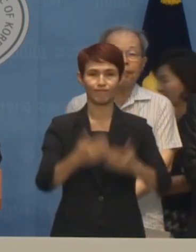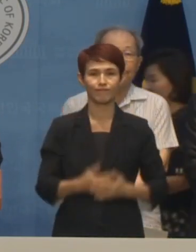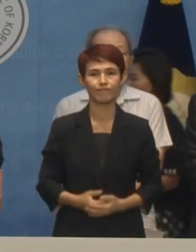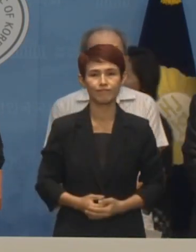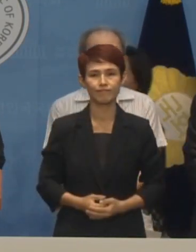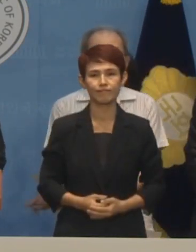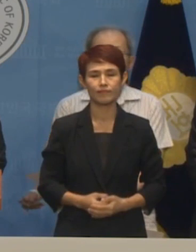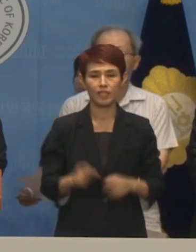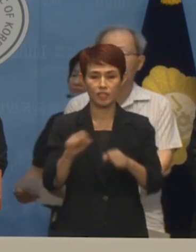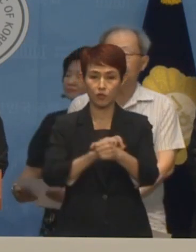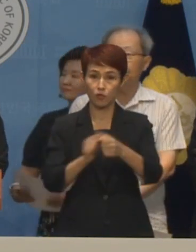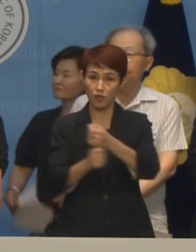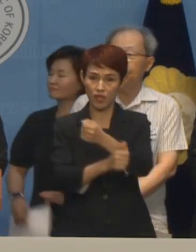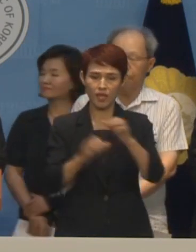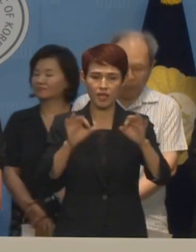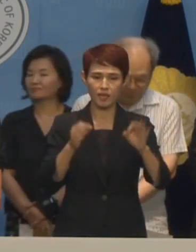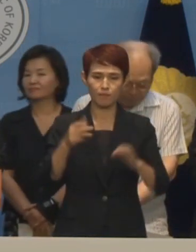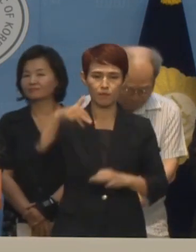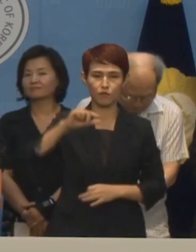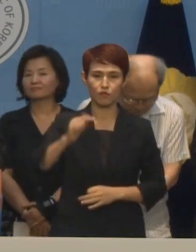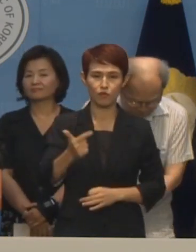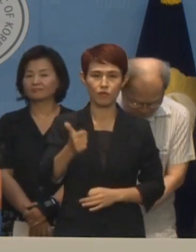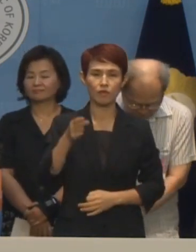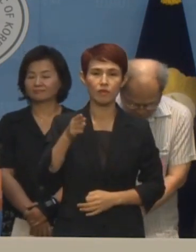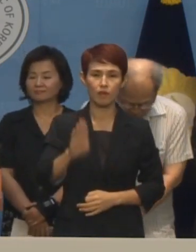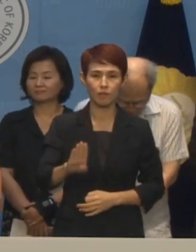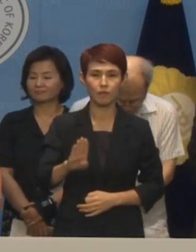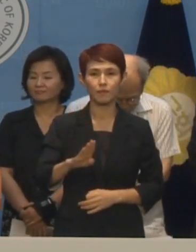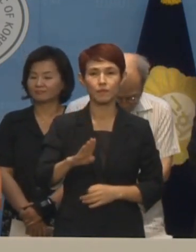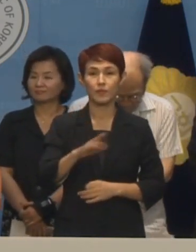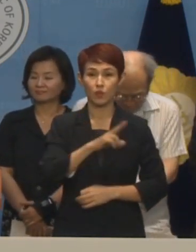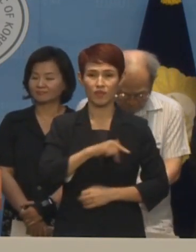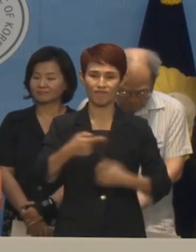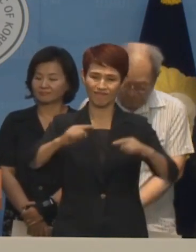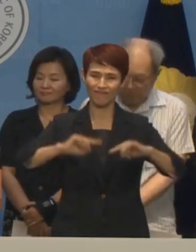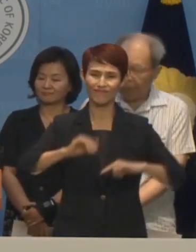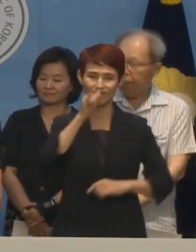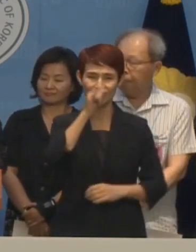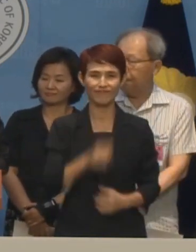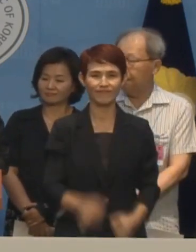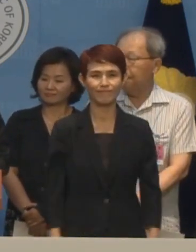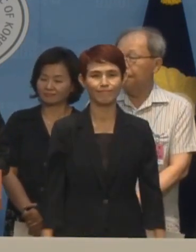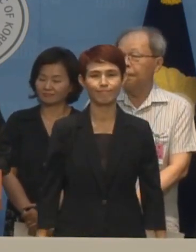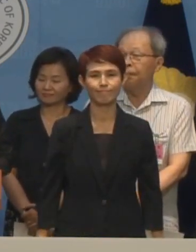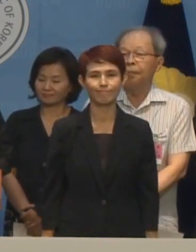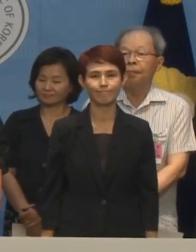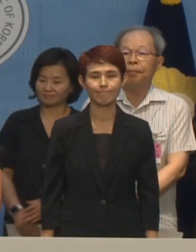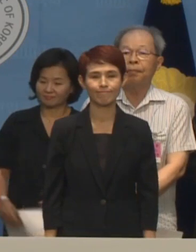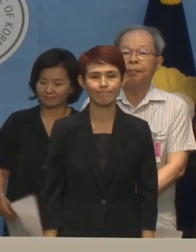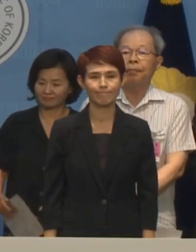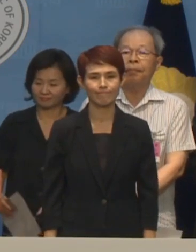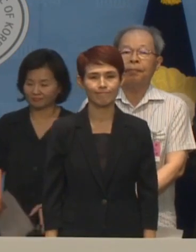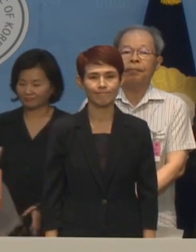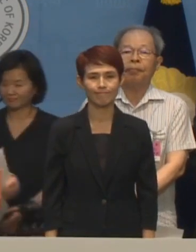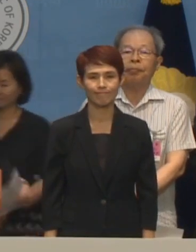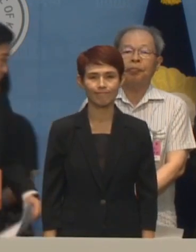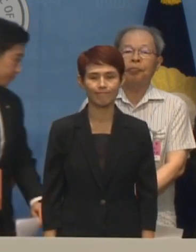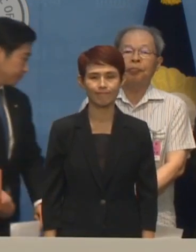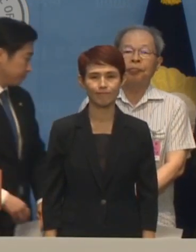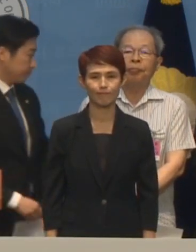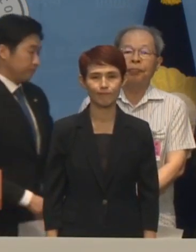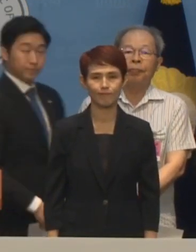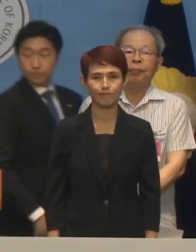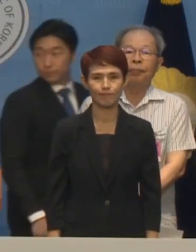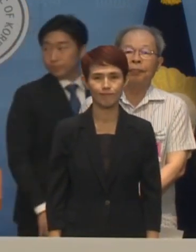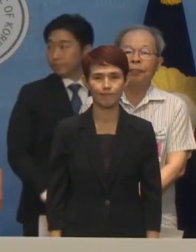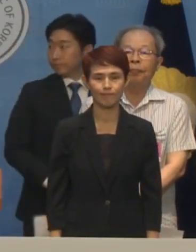역사정의 특위의 김준혁 의원님께서도 같이 자리 함께 해주시고 계십니다. 네, 이수진 의원님 발언 부탁드리겠습니다.